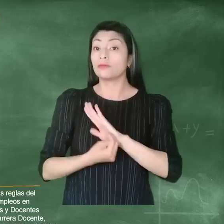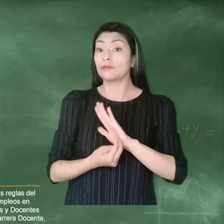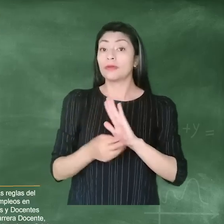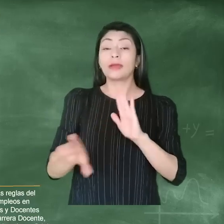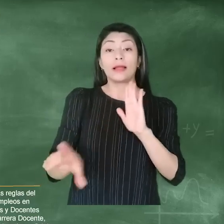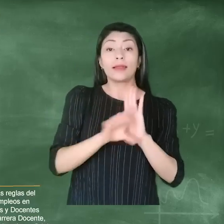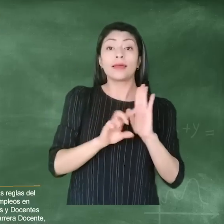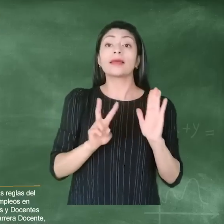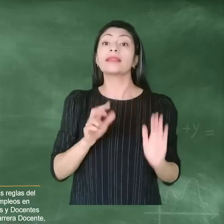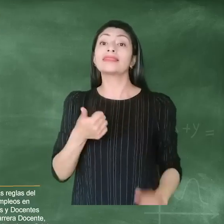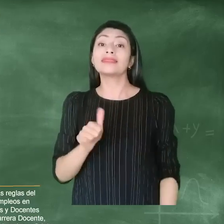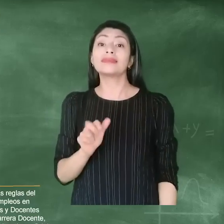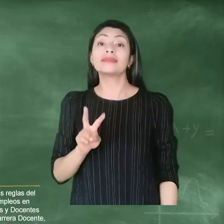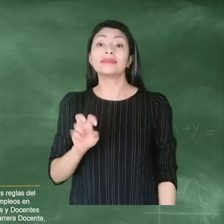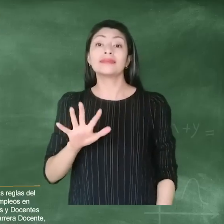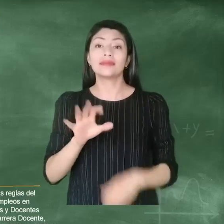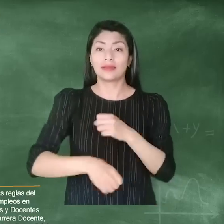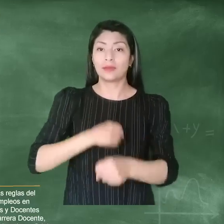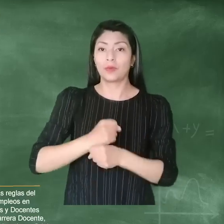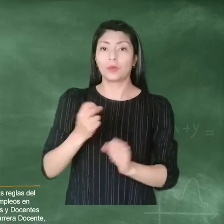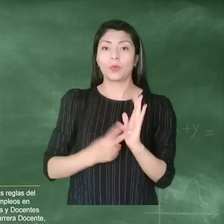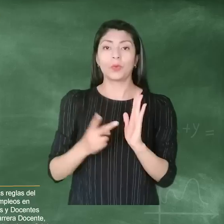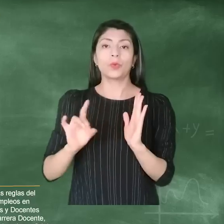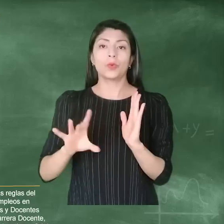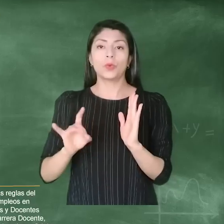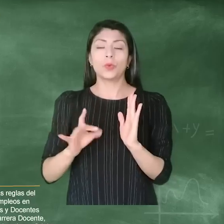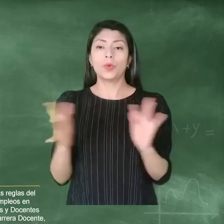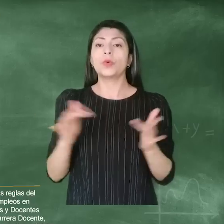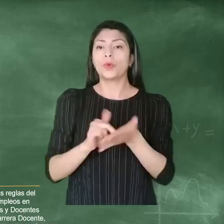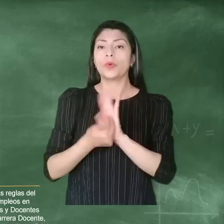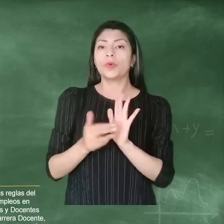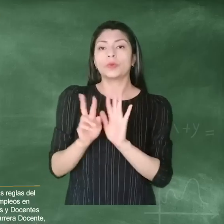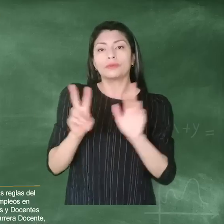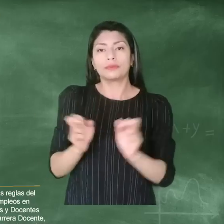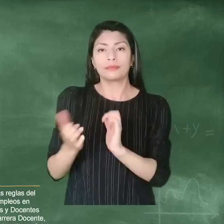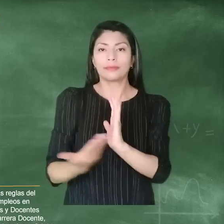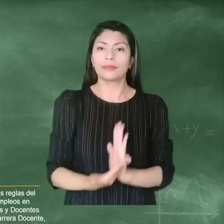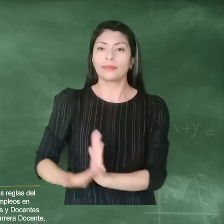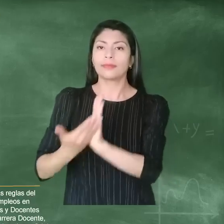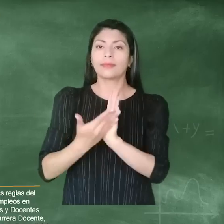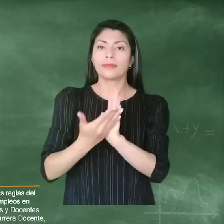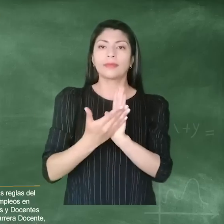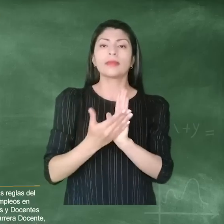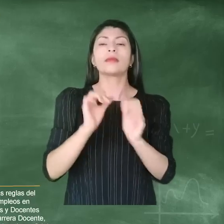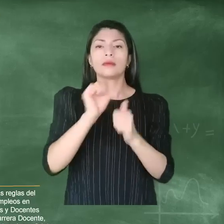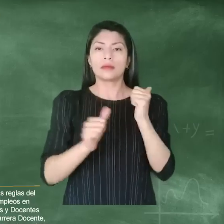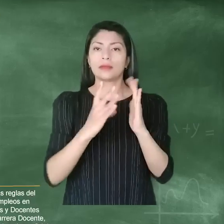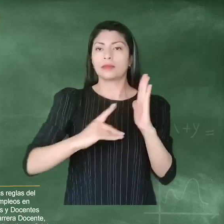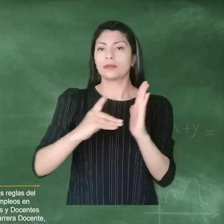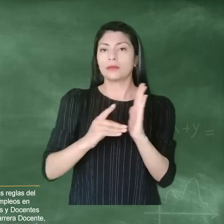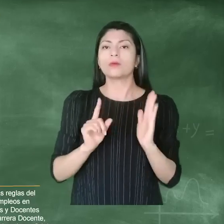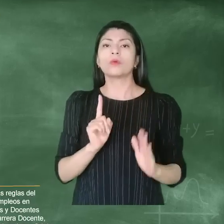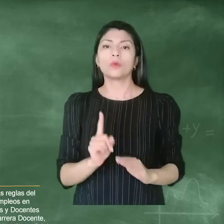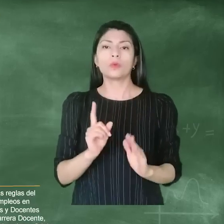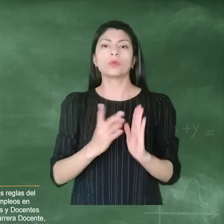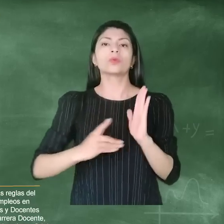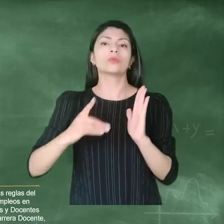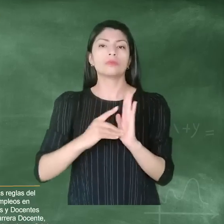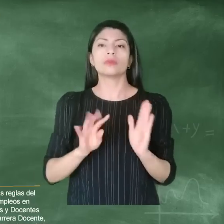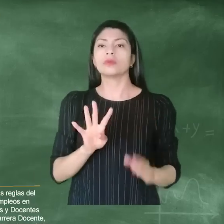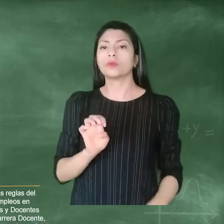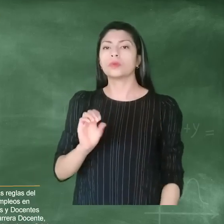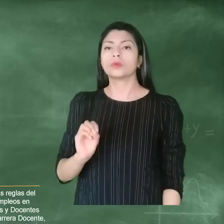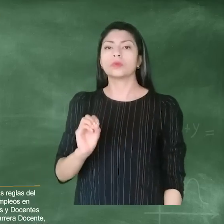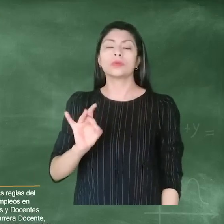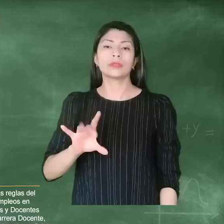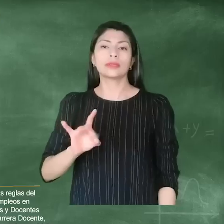2.4.1.1.3 del Decreto Único Reglamentario 1075 de 2015 del sector educación, subrogado por el artículo 1